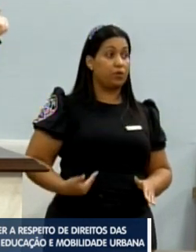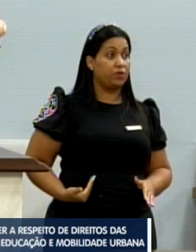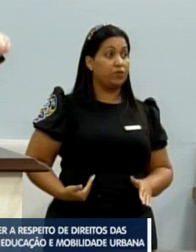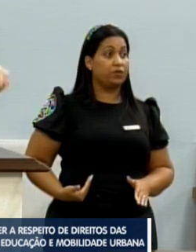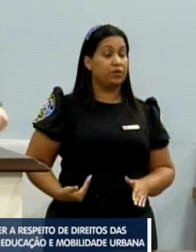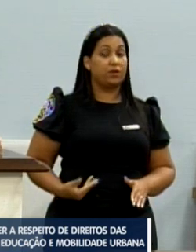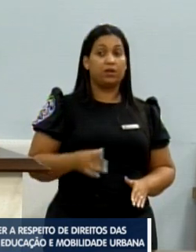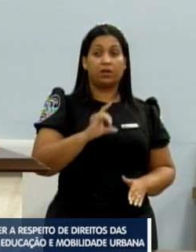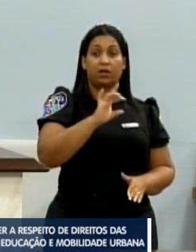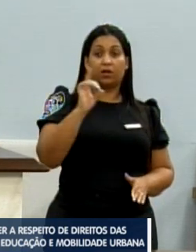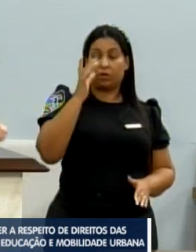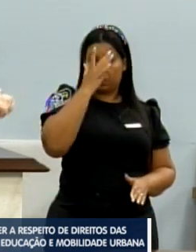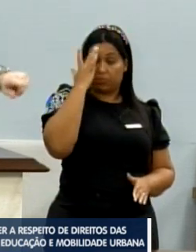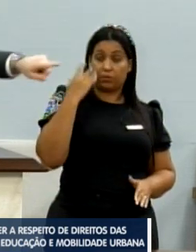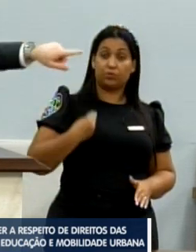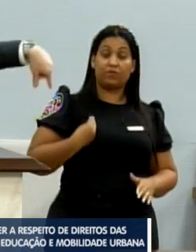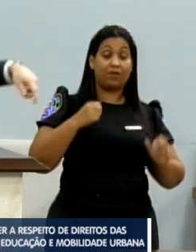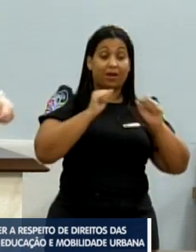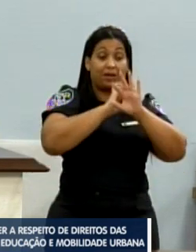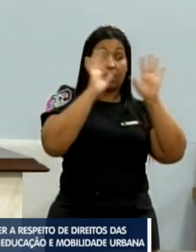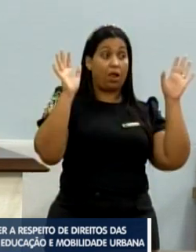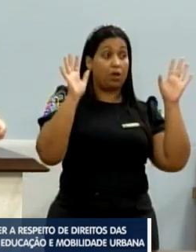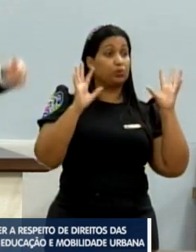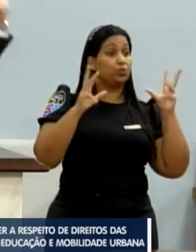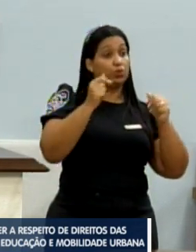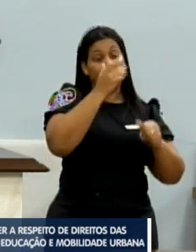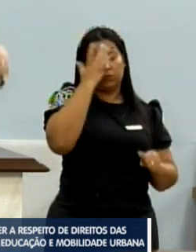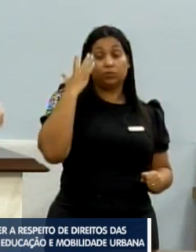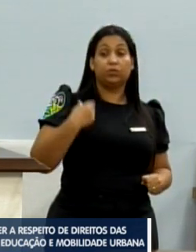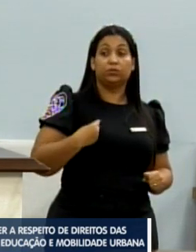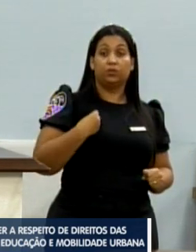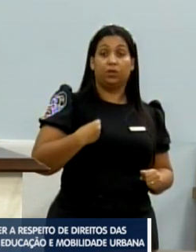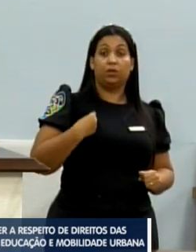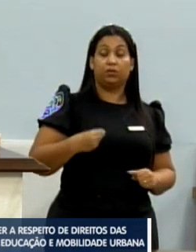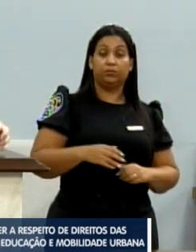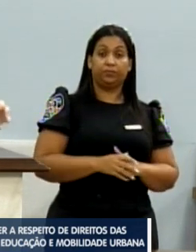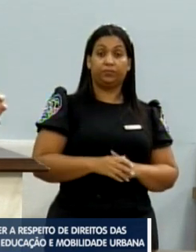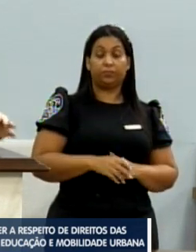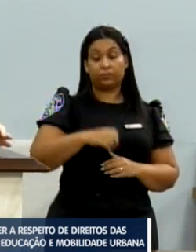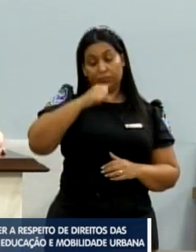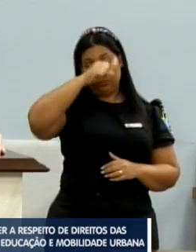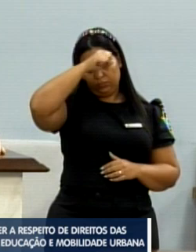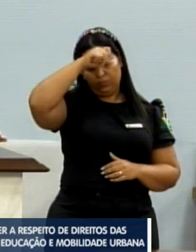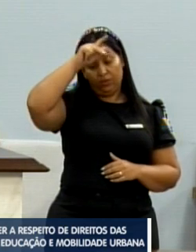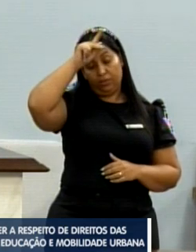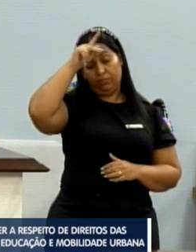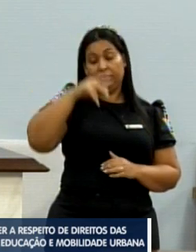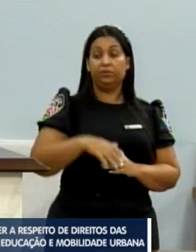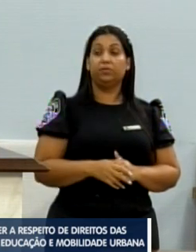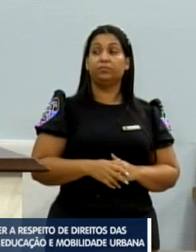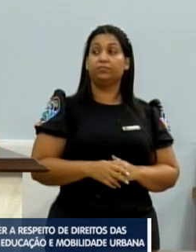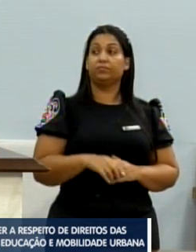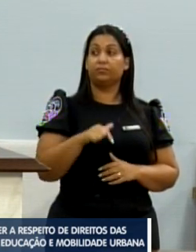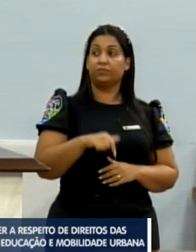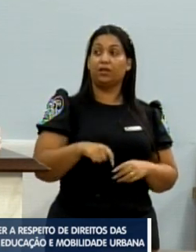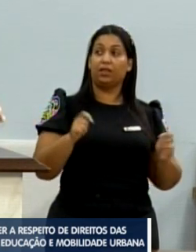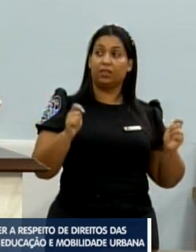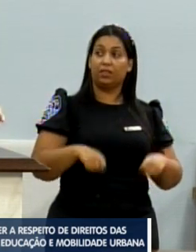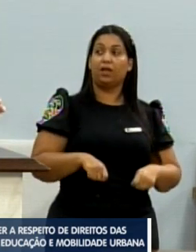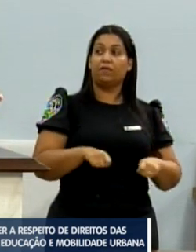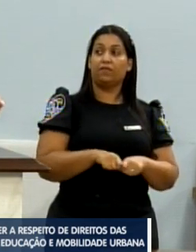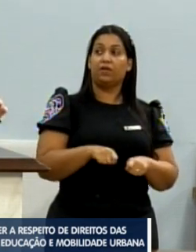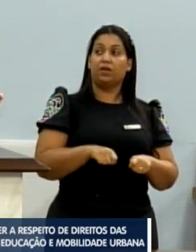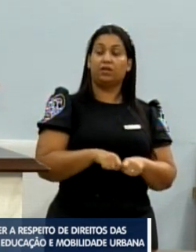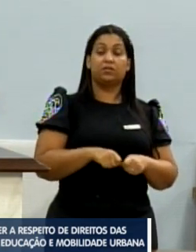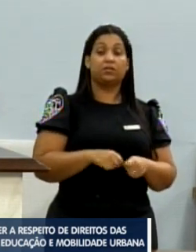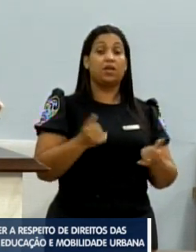cabeça de cada um que está aqui, deixar isso claro na cabeça de todos vocês aqui e do Poder Executivo. É o mínimo que a municipalidade tem que fazer, é